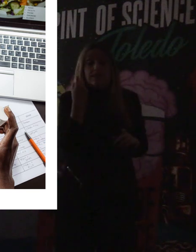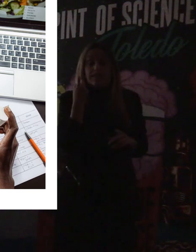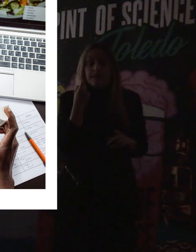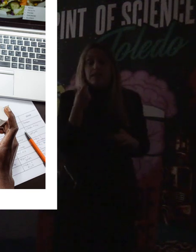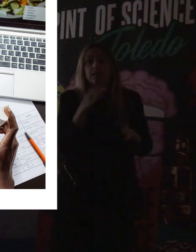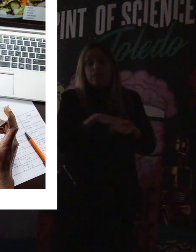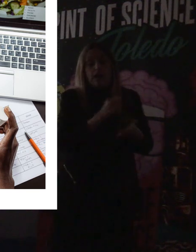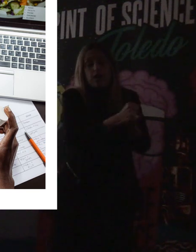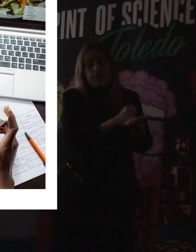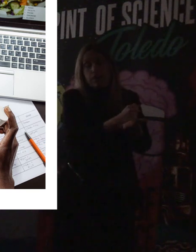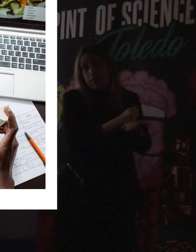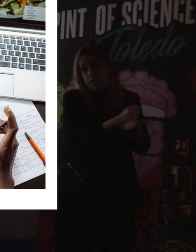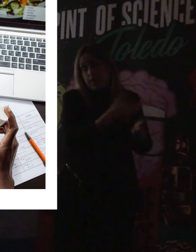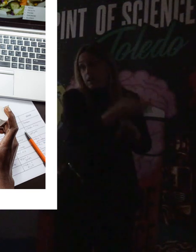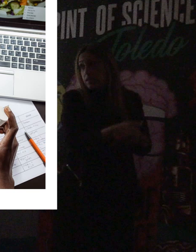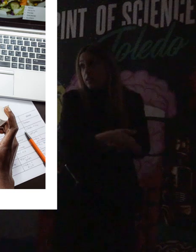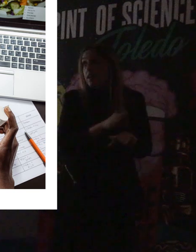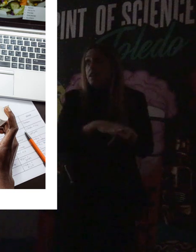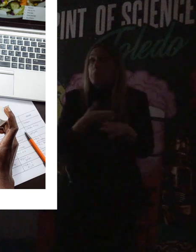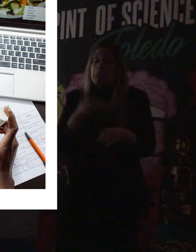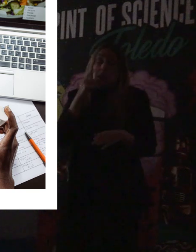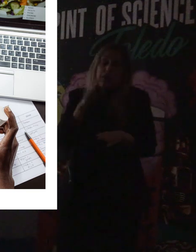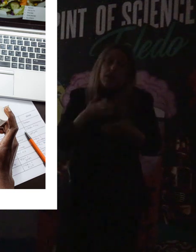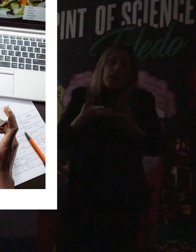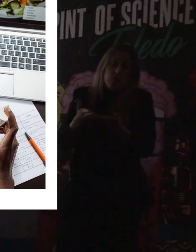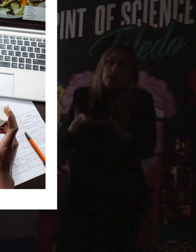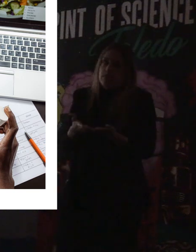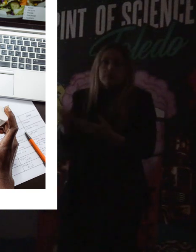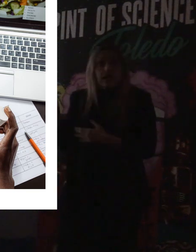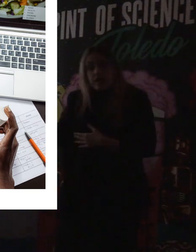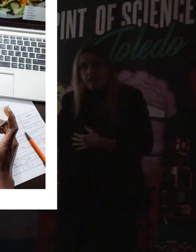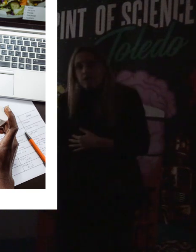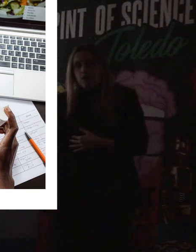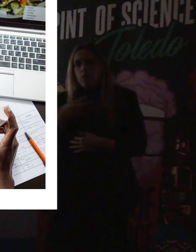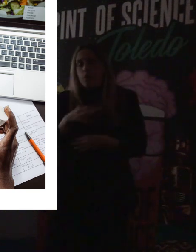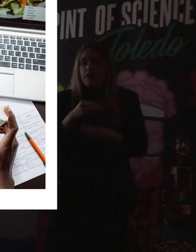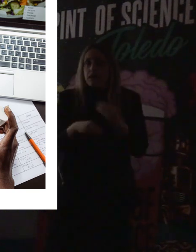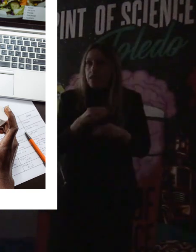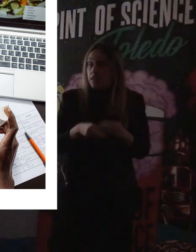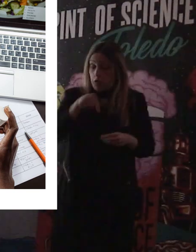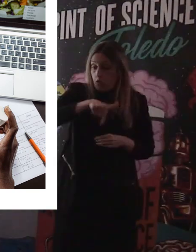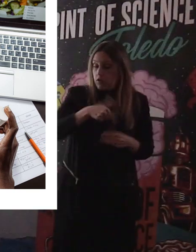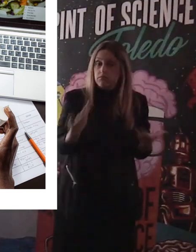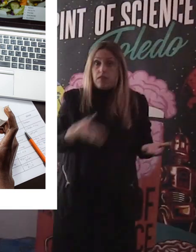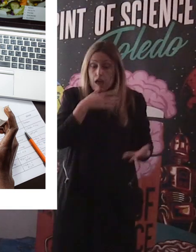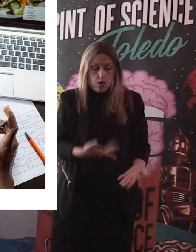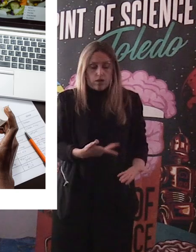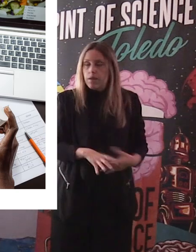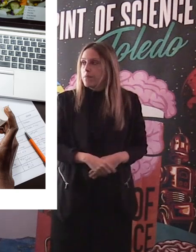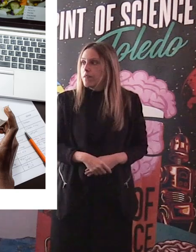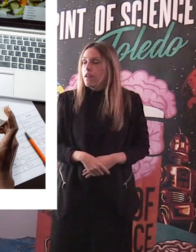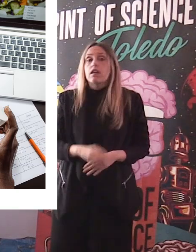que parecen ayudar. Vale, esto se puede hacer hoy mismo. ¿Y cuál será